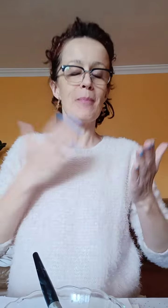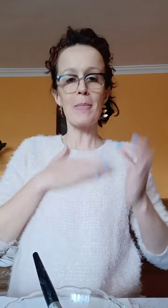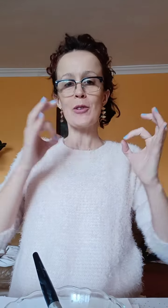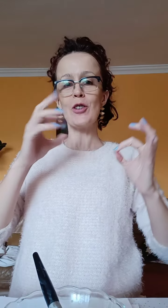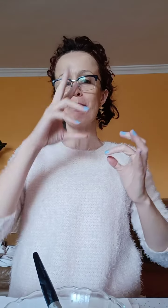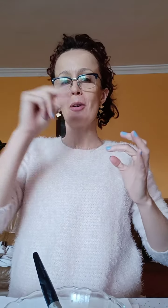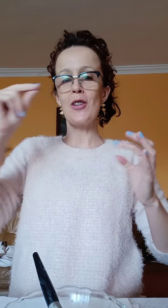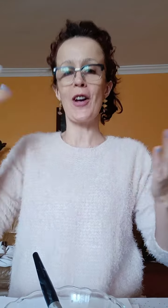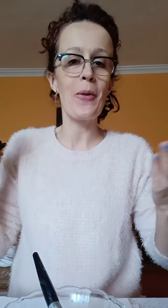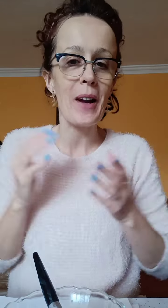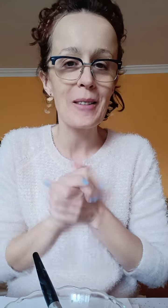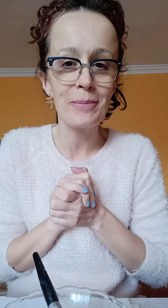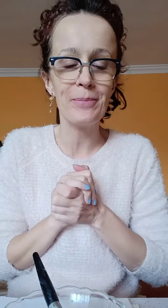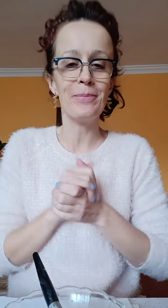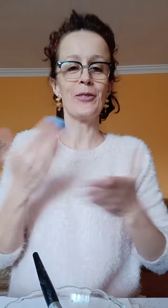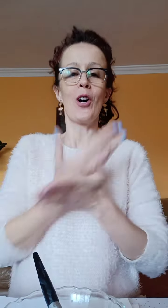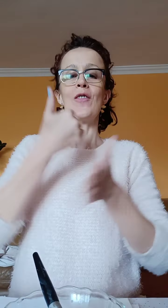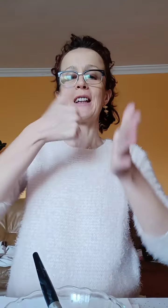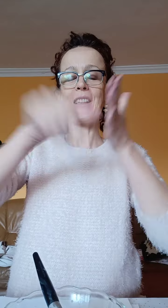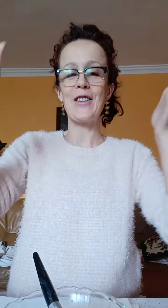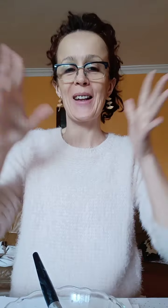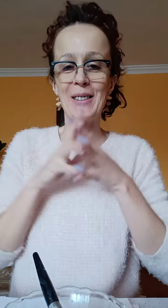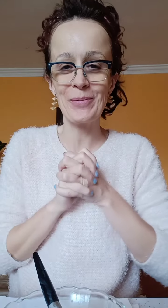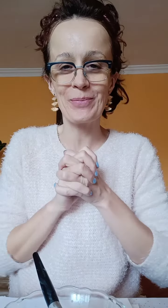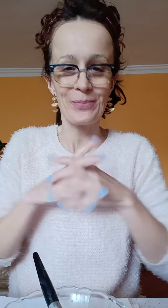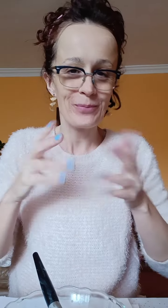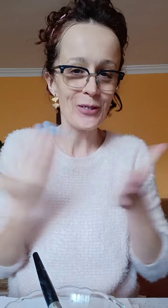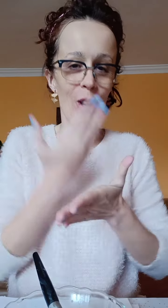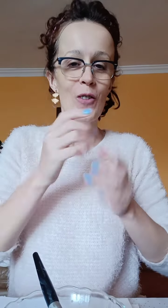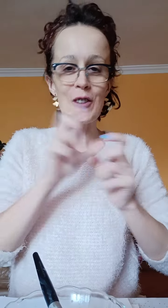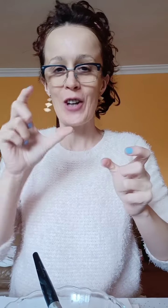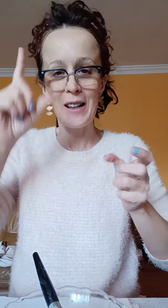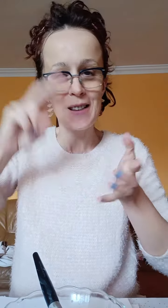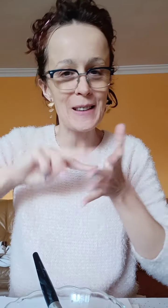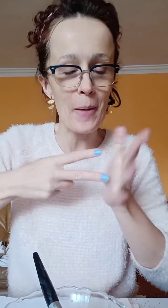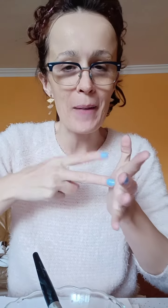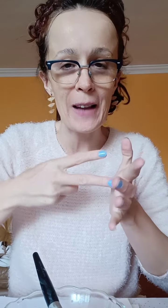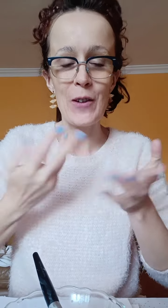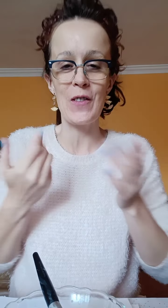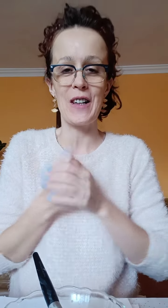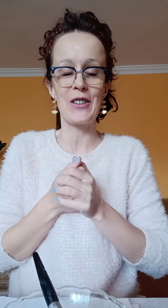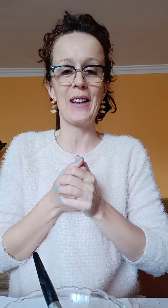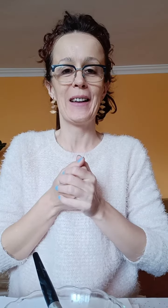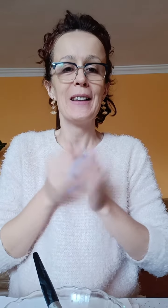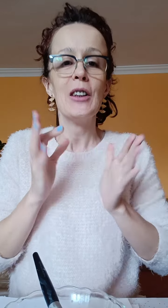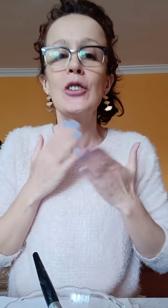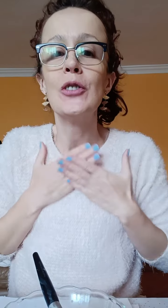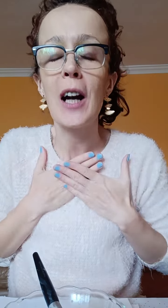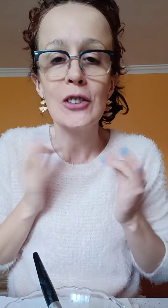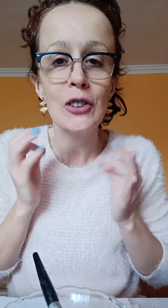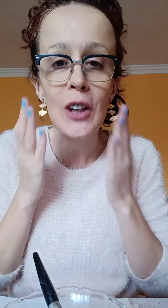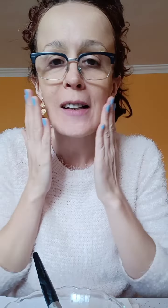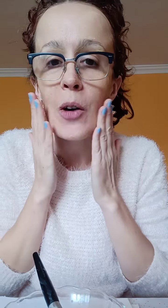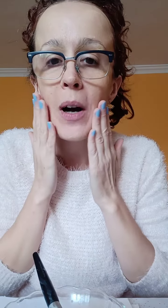Mam dziś poniedziałek, nowy tydzień, nowy czas zaplanować. Ja dzisiaj